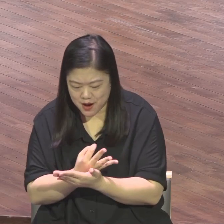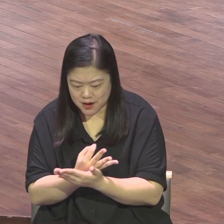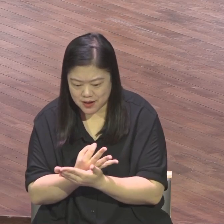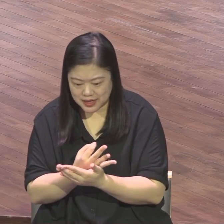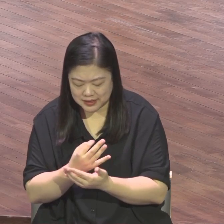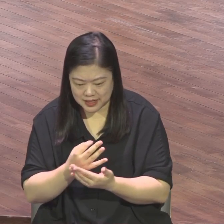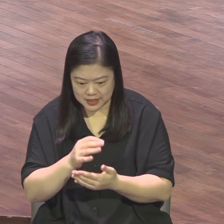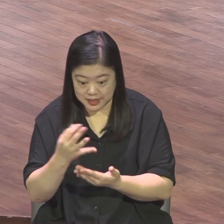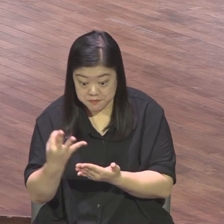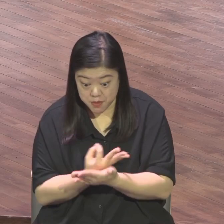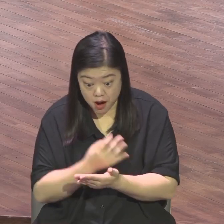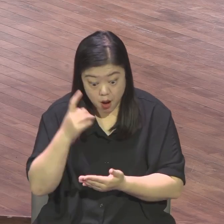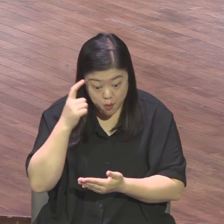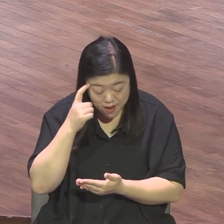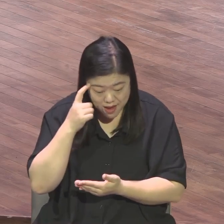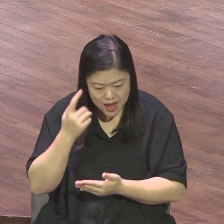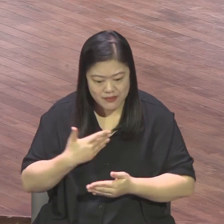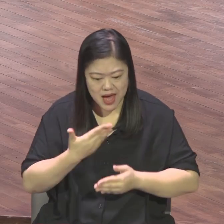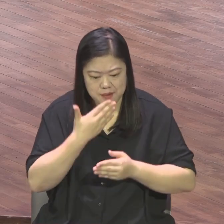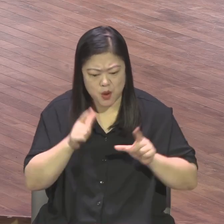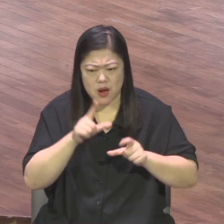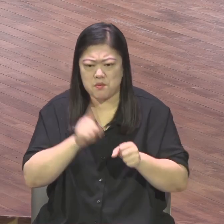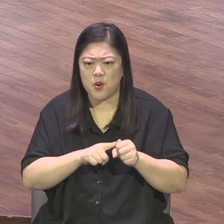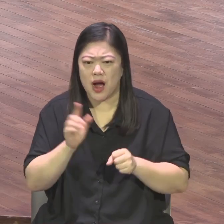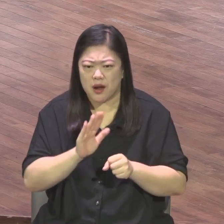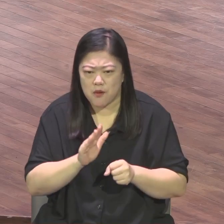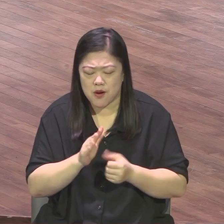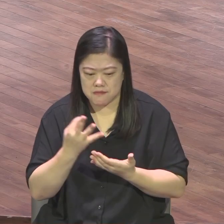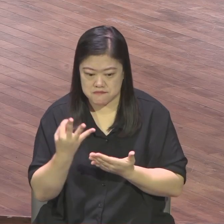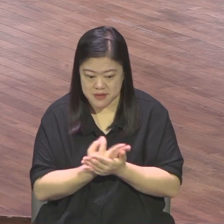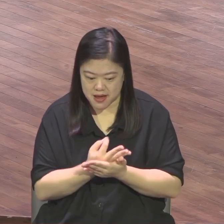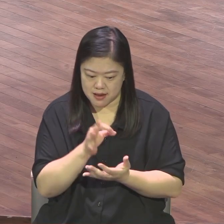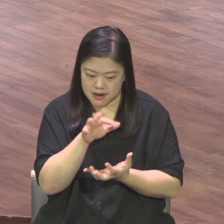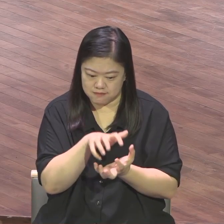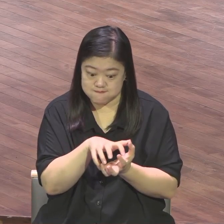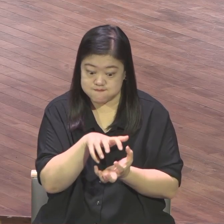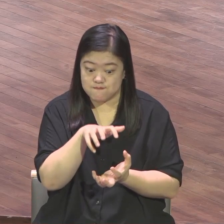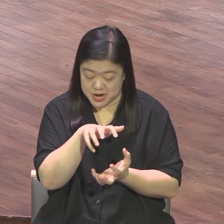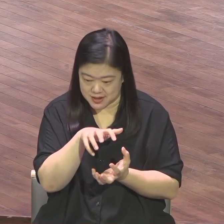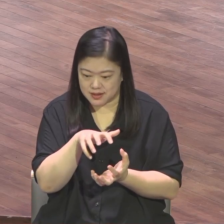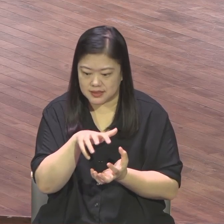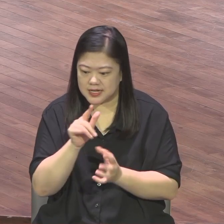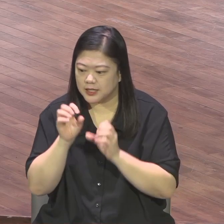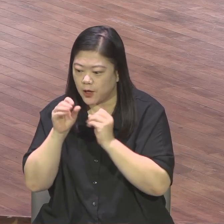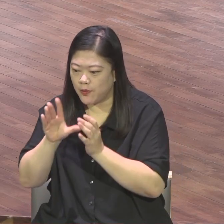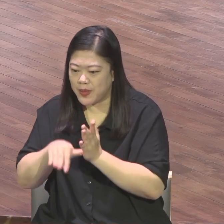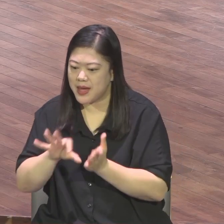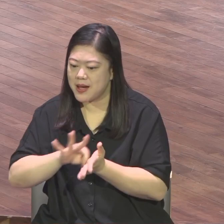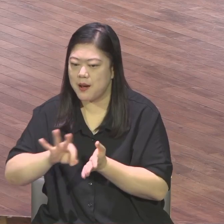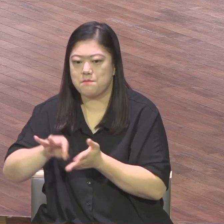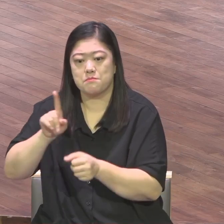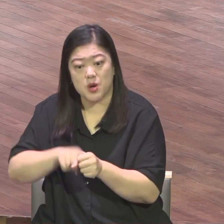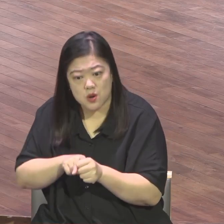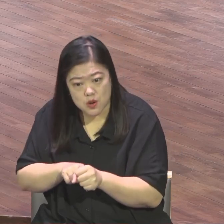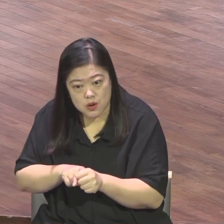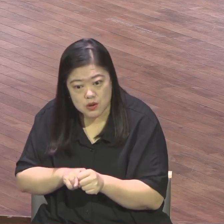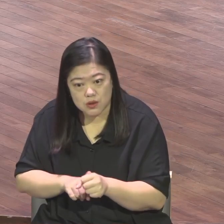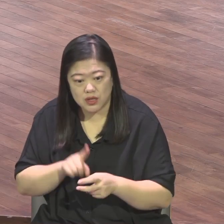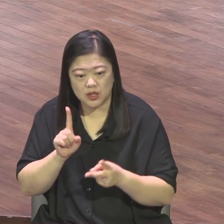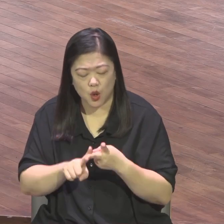시간 한 시간 인생을 사는 게 모든 게 영혼과 관계되는 거예요. 전부 다 일시적인데 우리는 영혼에 투자를 하는 거예요.